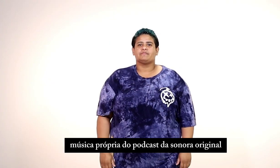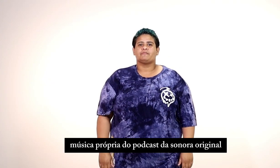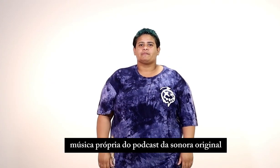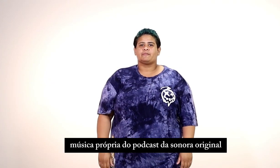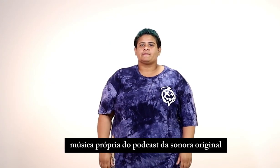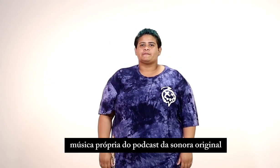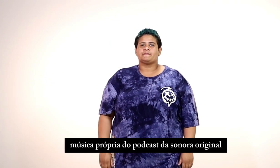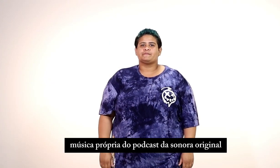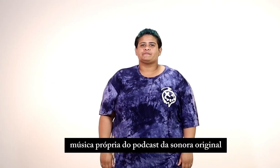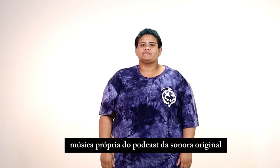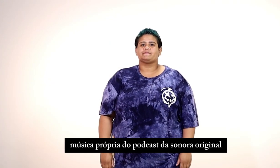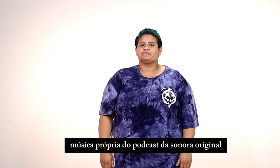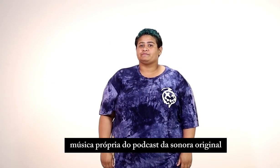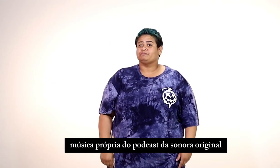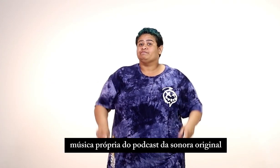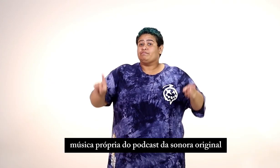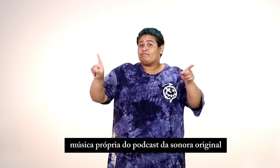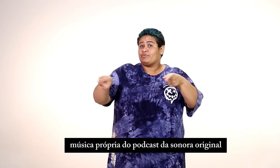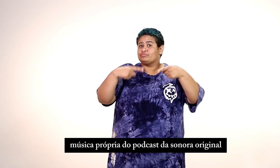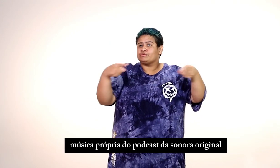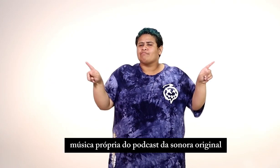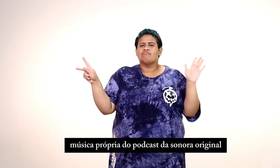música própria do podcast, trilha sonora original,